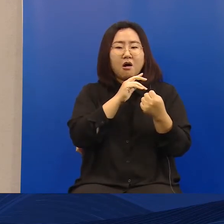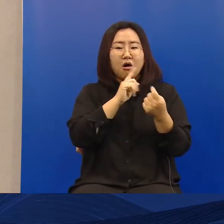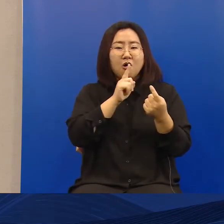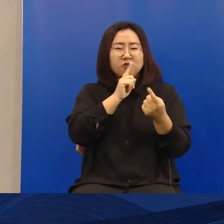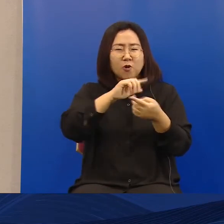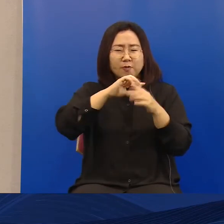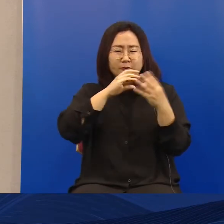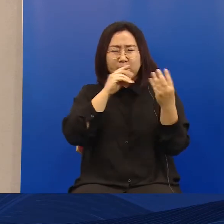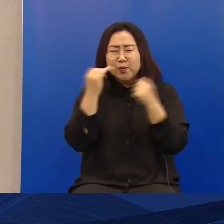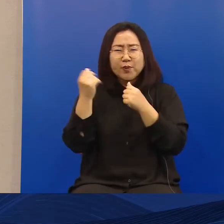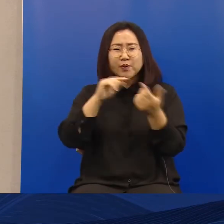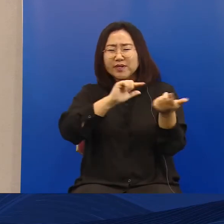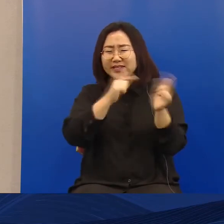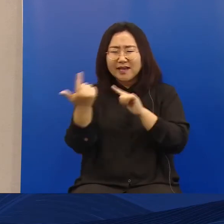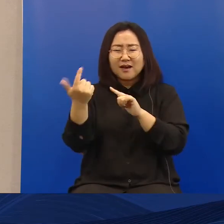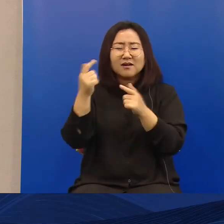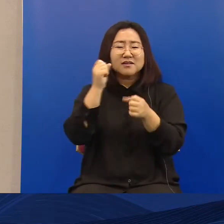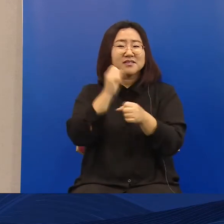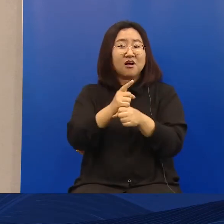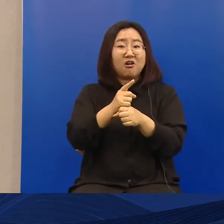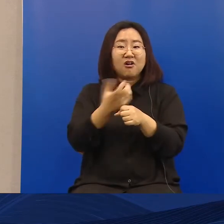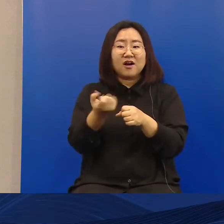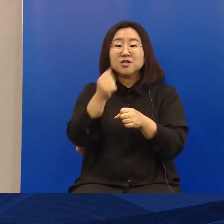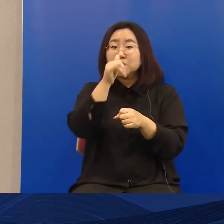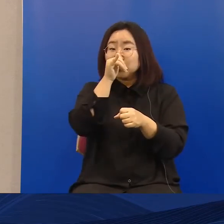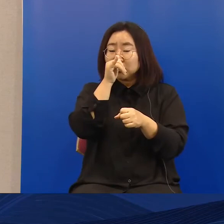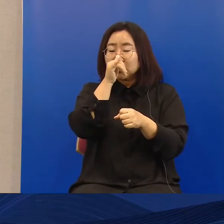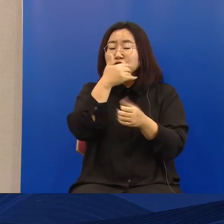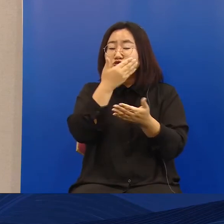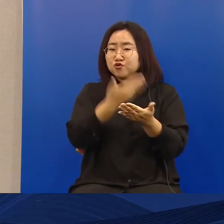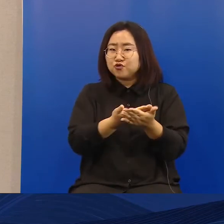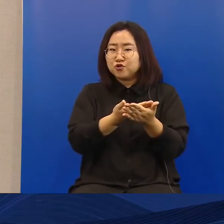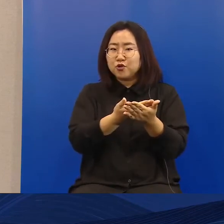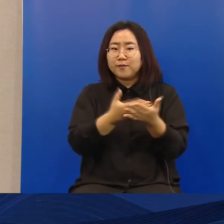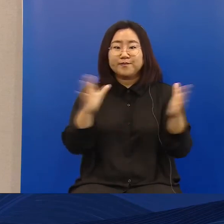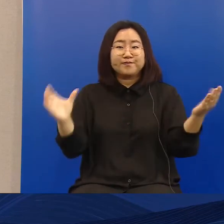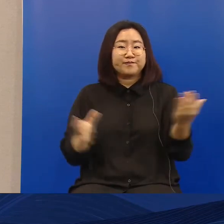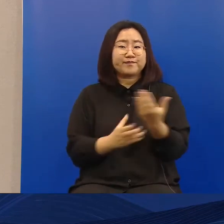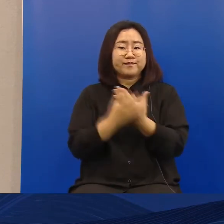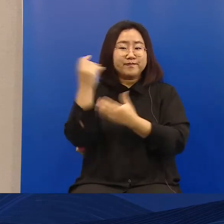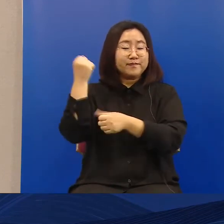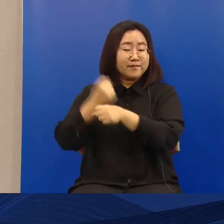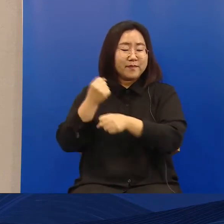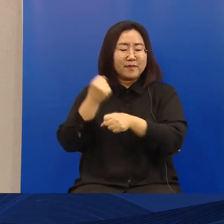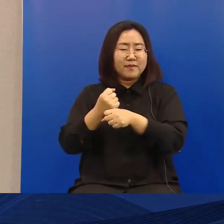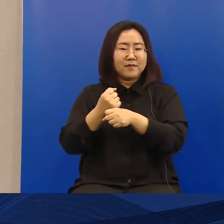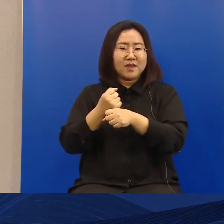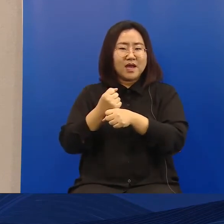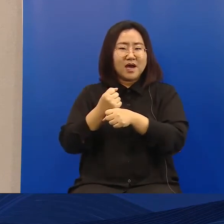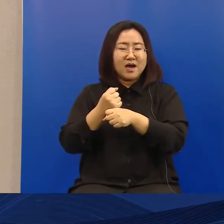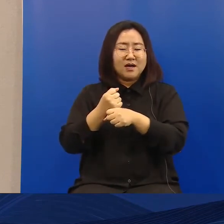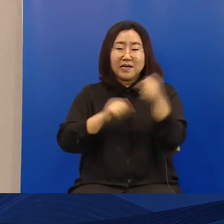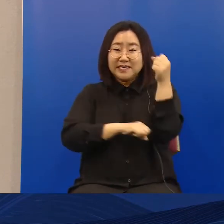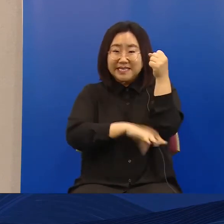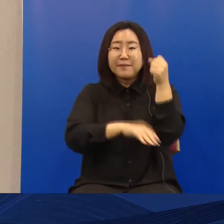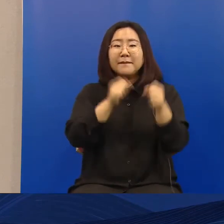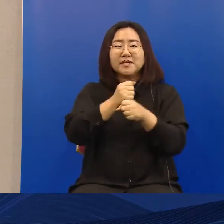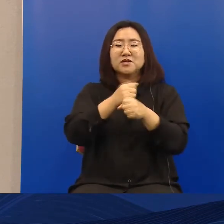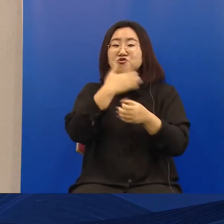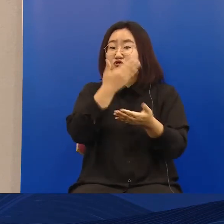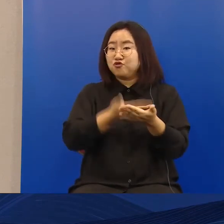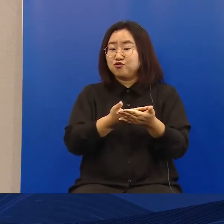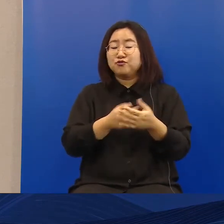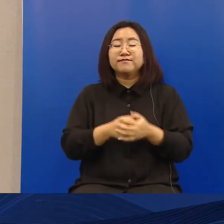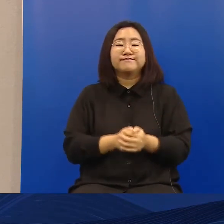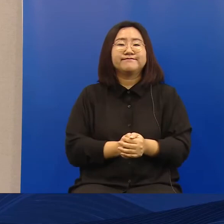수어와 함께 이렇게 농인 커뮤니티를 통합하고 공존을 만들고 이런 것들이 중요하죠.